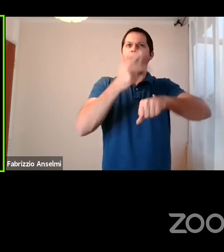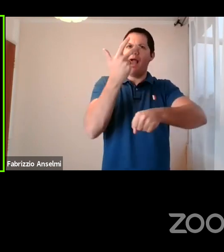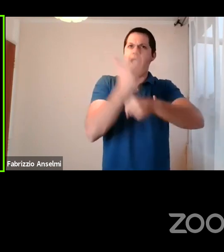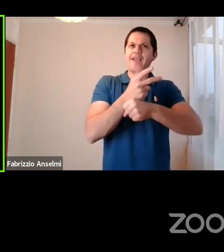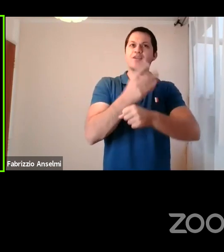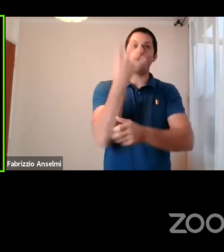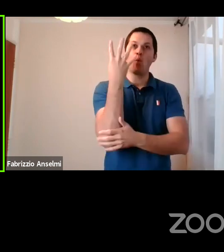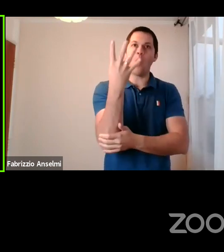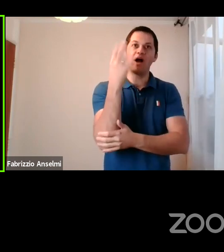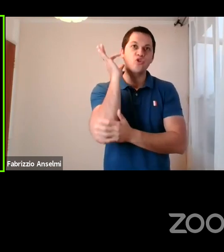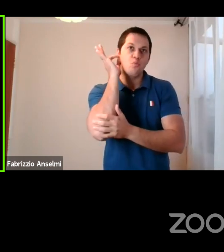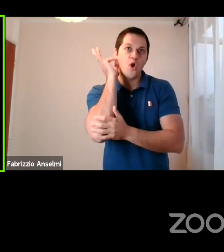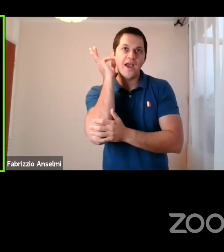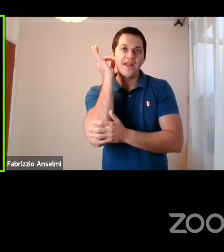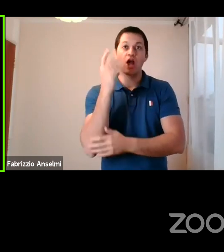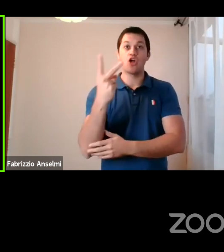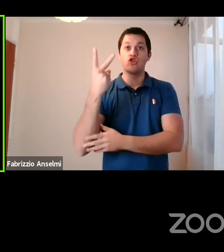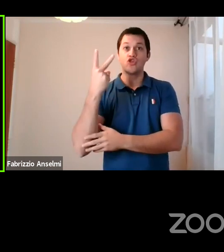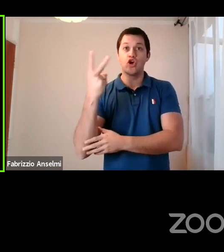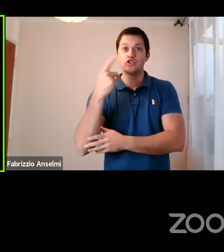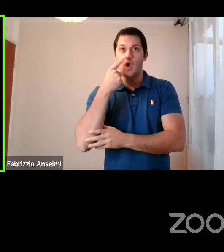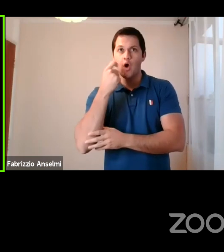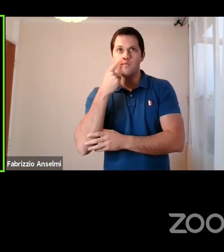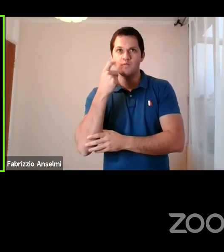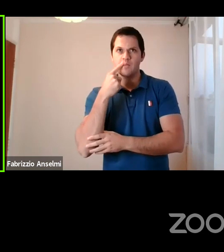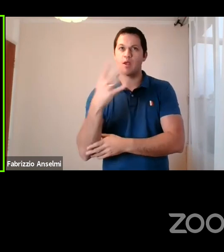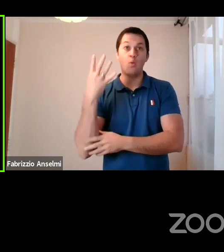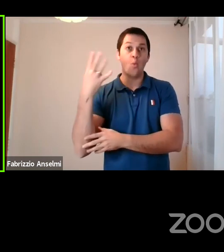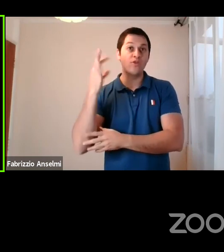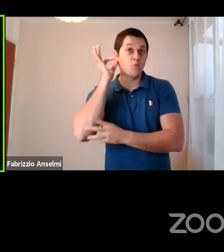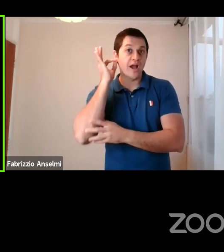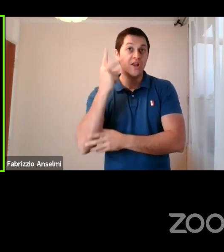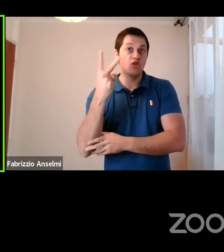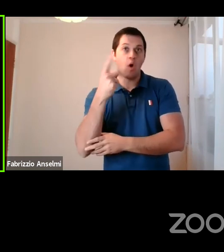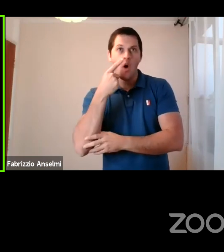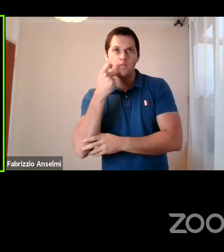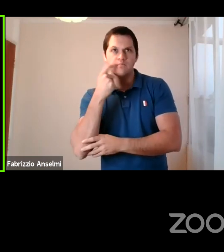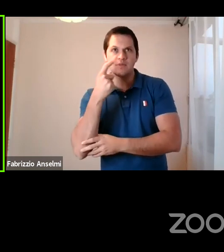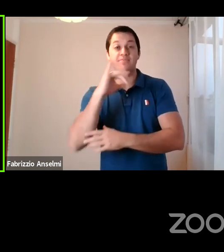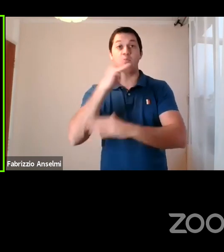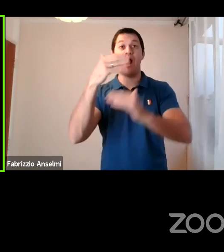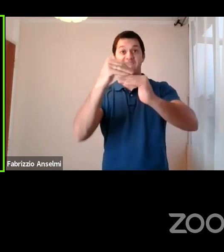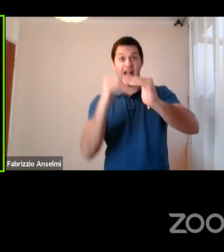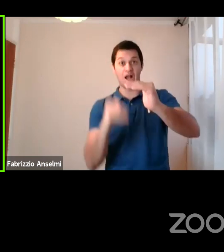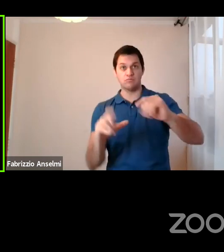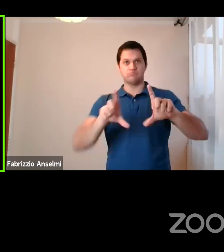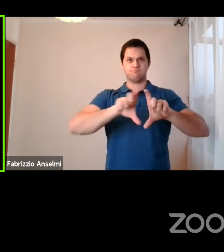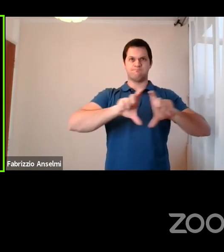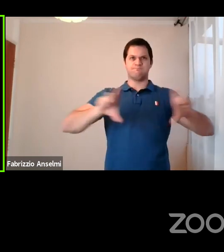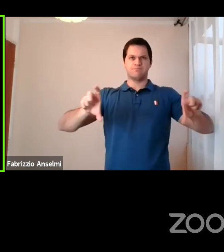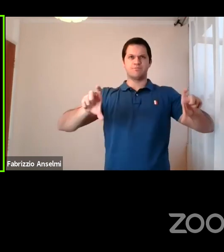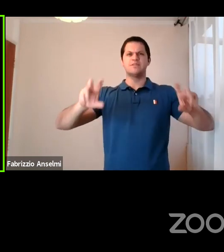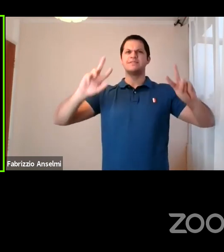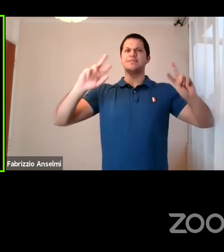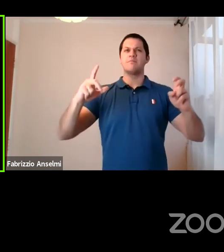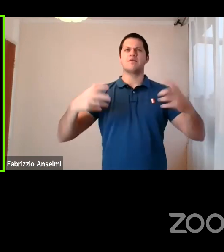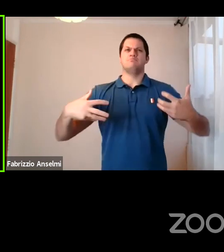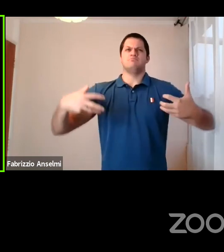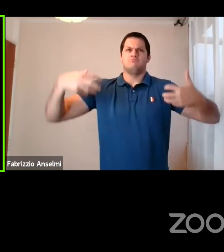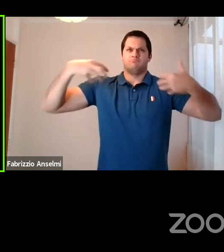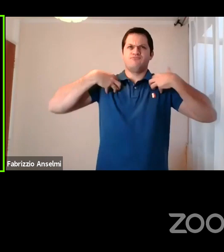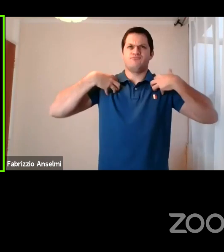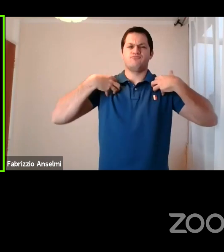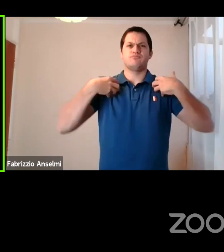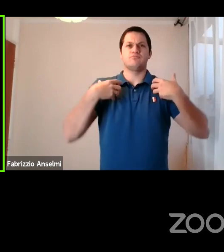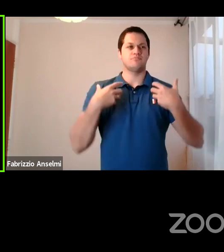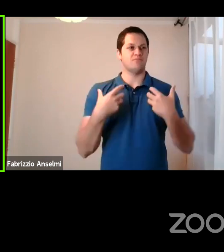kinesiólogas, 2 kinesiólogos en esa imagen en particular, y abajo en los espacios de poder vemos una relación